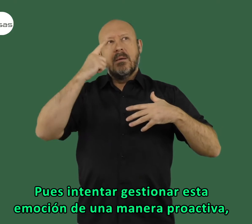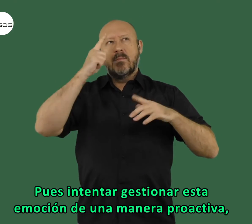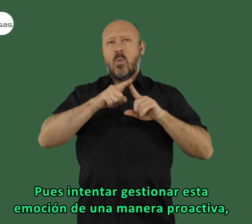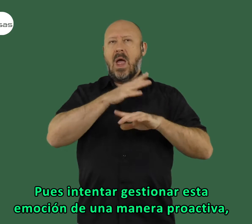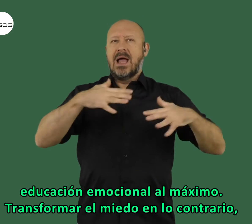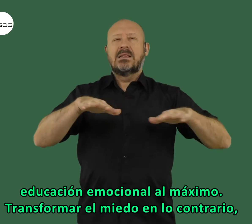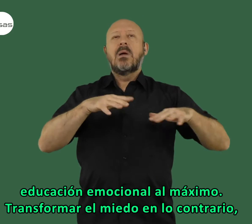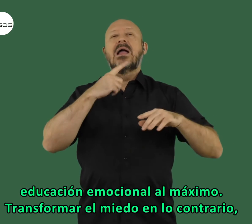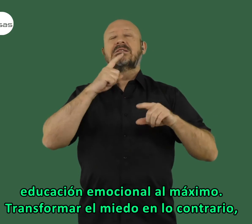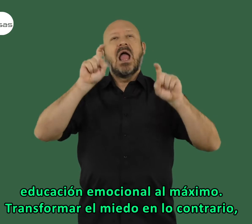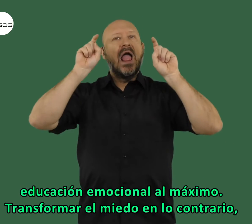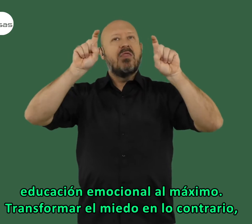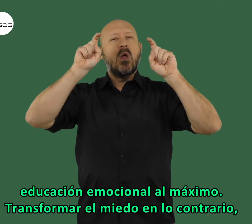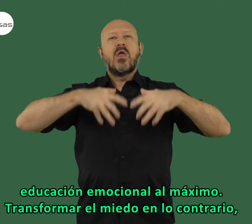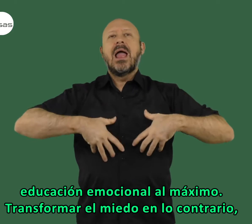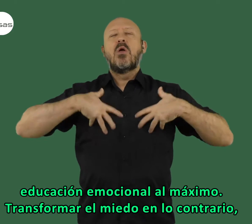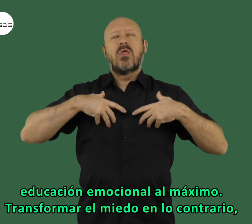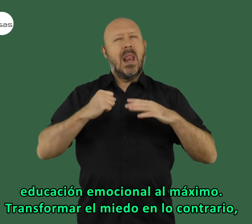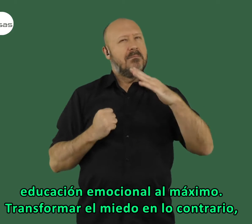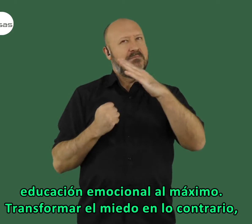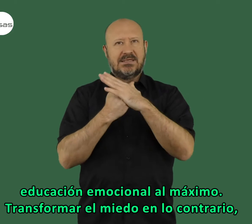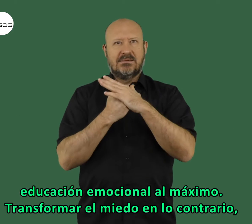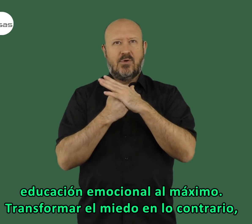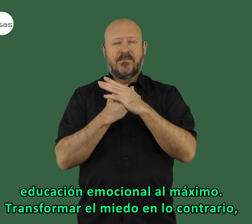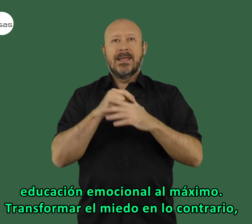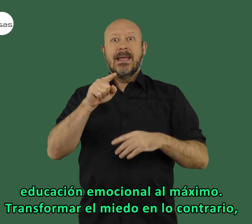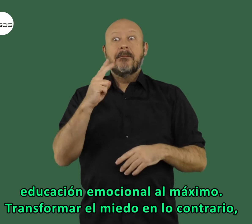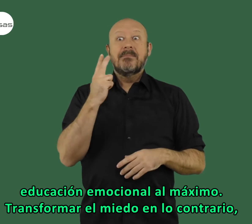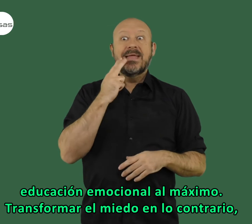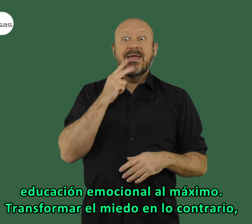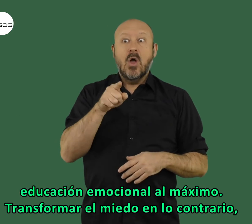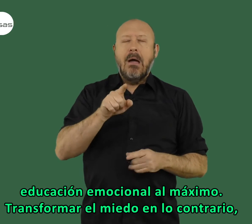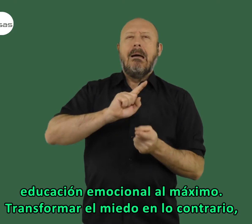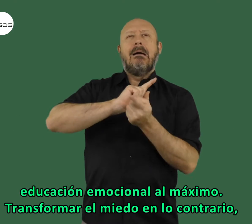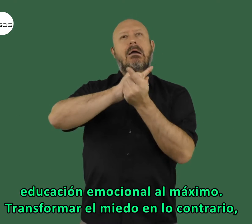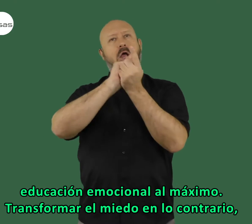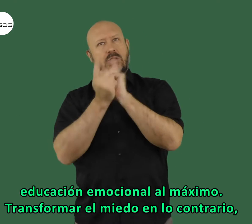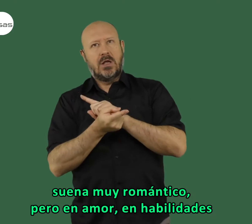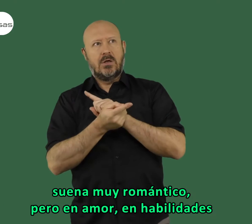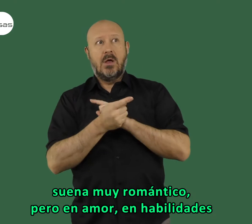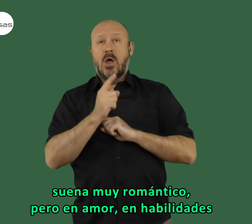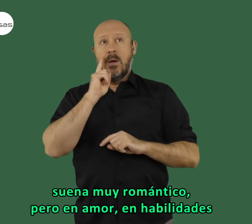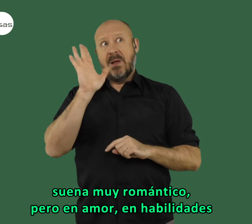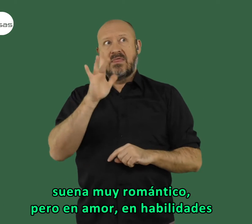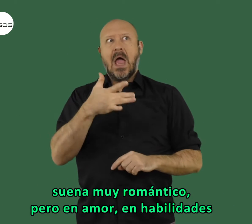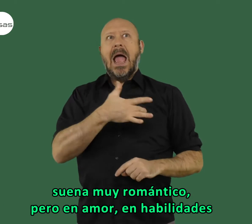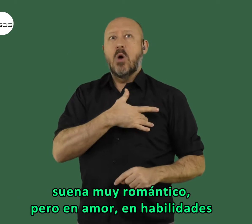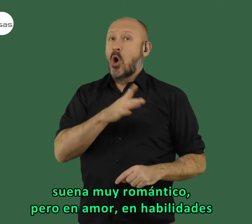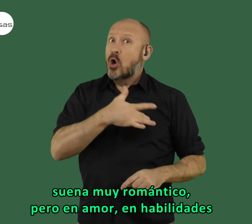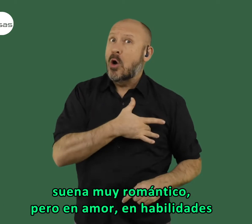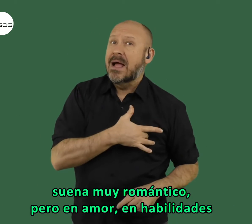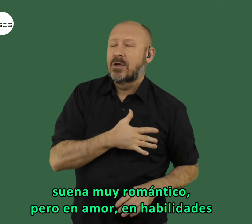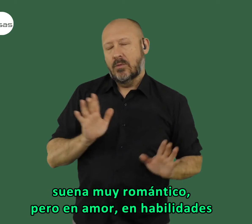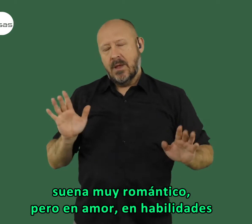manera proactiva. Educación emocional al máximo. Transformar el miedo en lo contrario. Suena muy romántico, pero